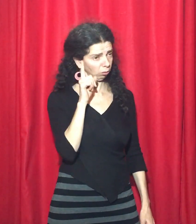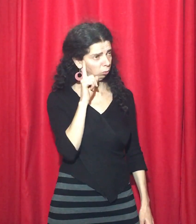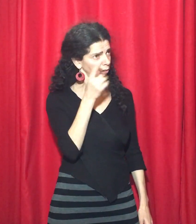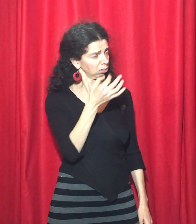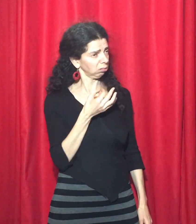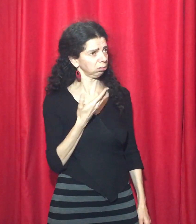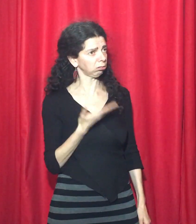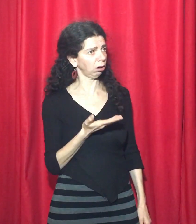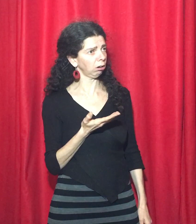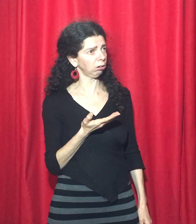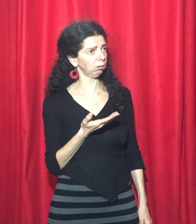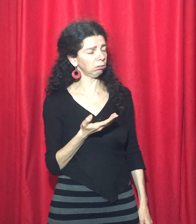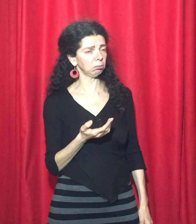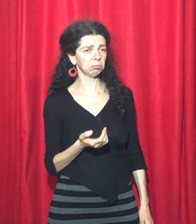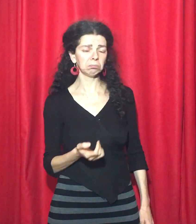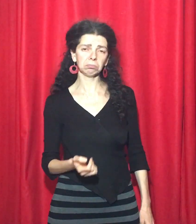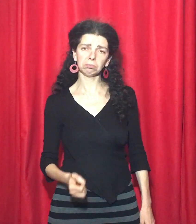risquait rien.